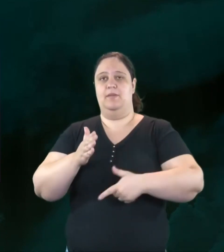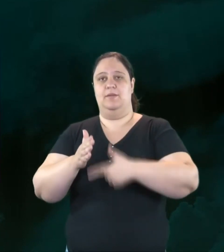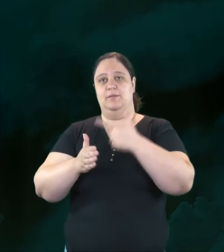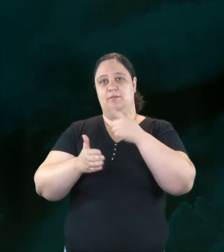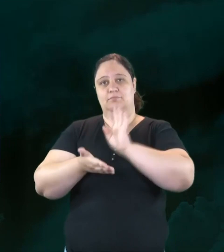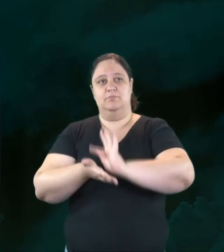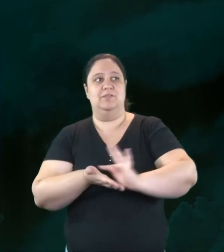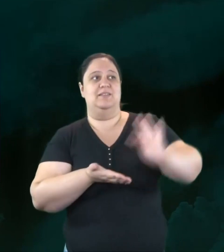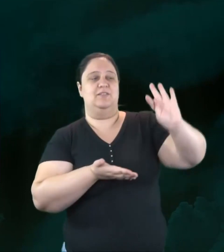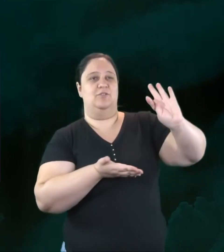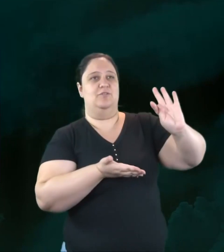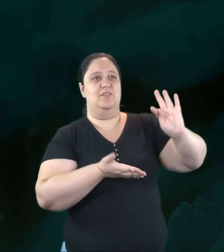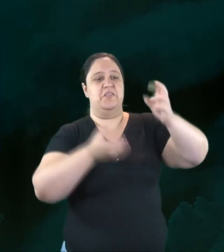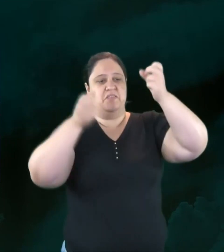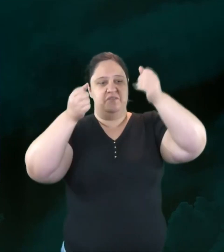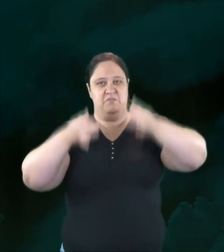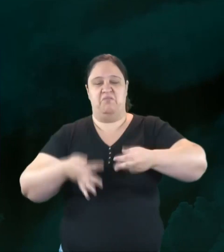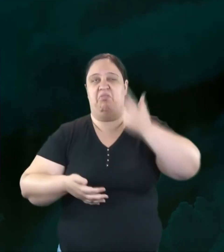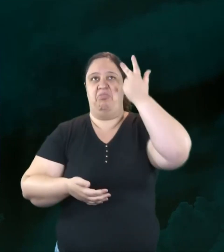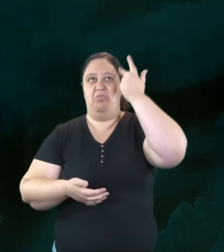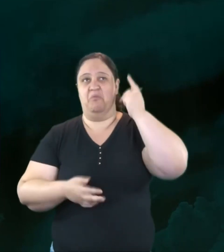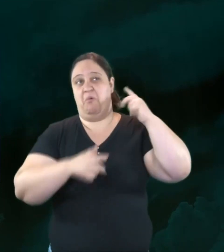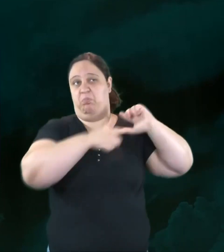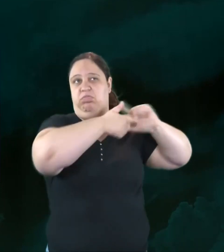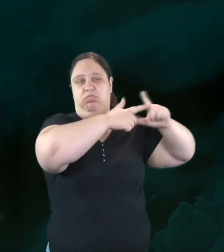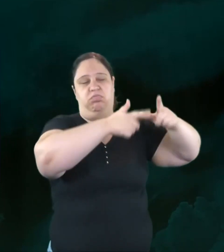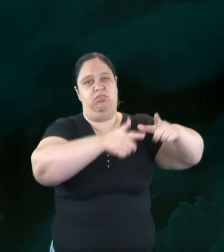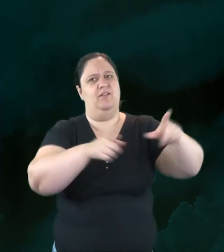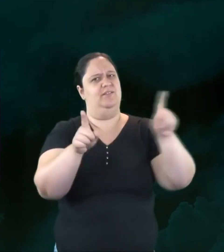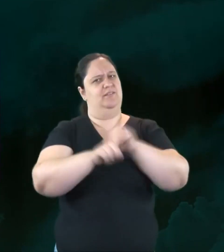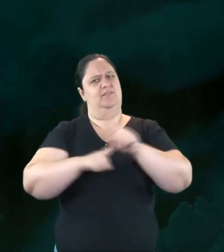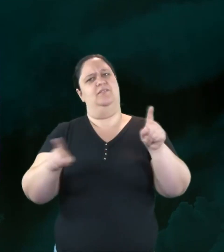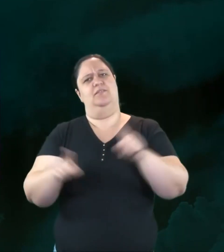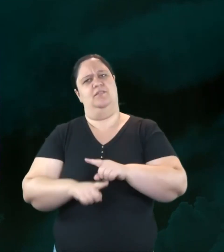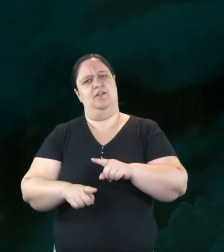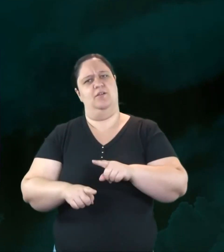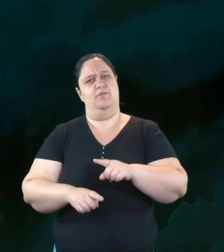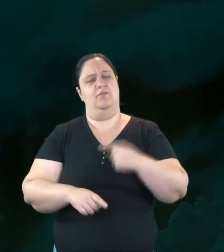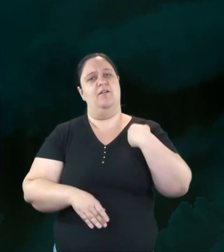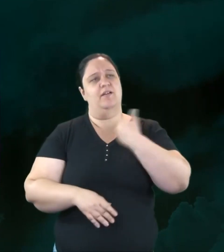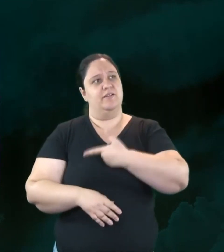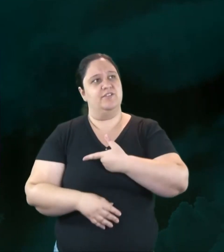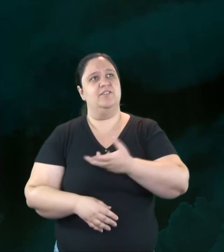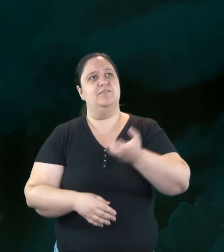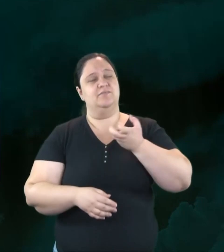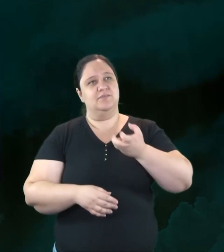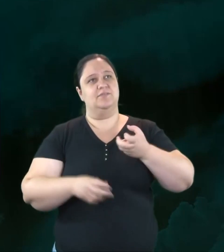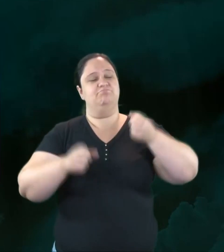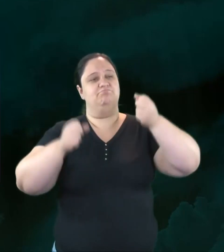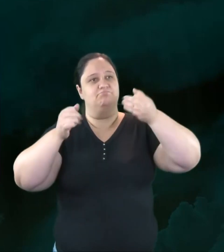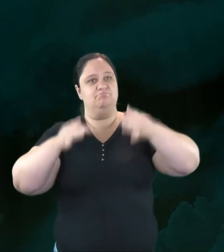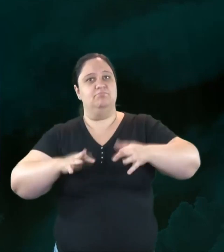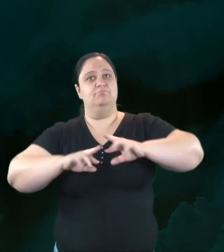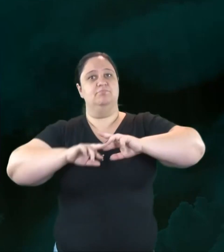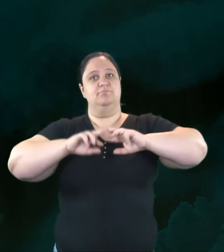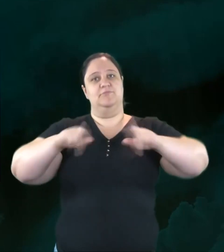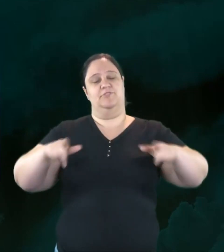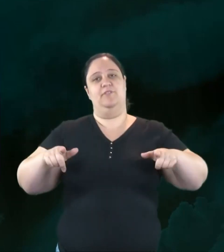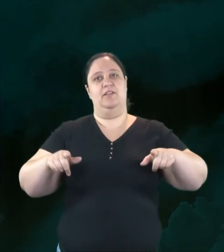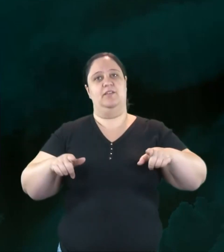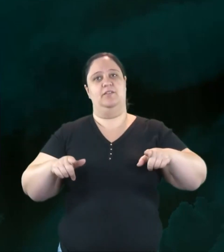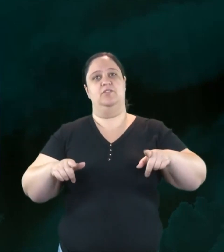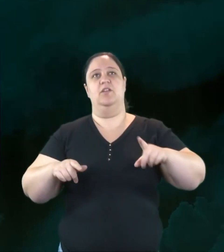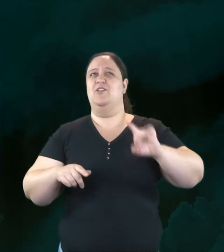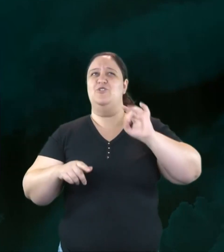de uma forma convencional, de uma forma tradicional, apenas fazendo estudo da Bíblia, né, explicando os